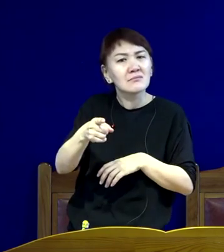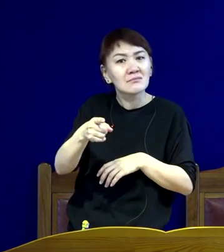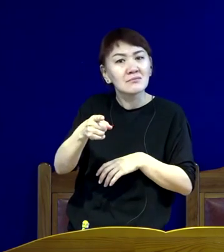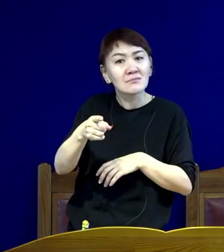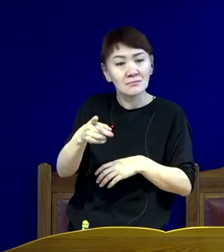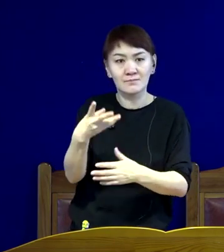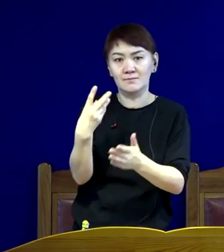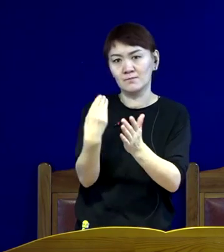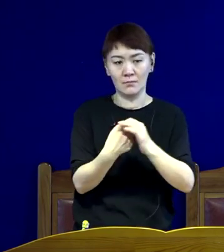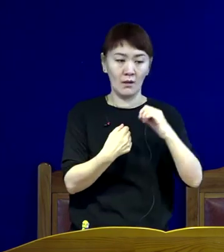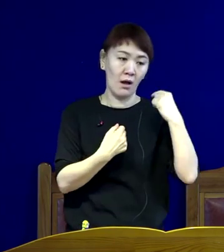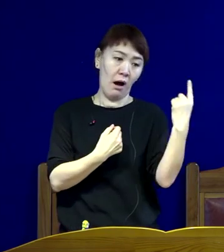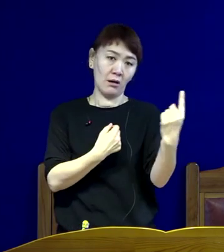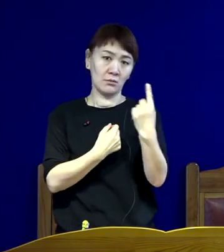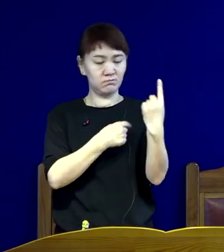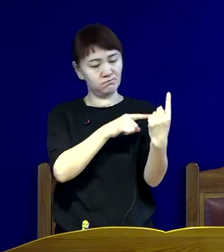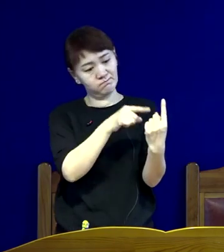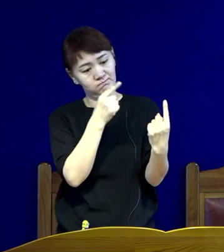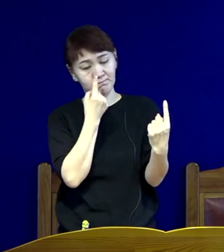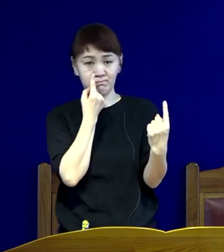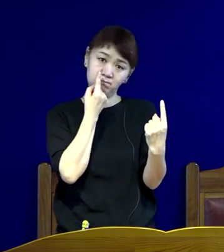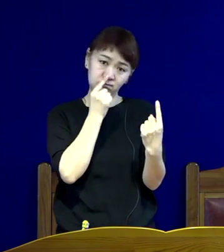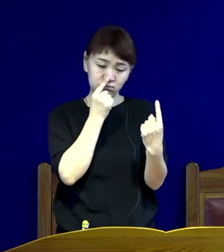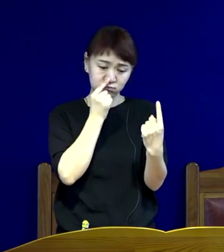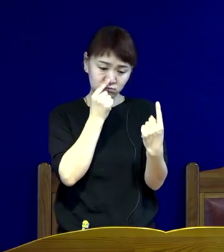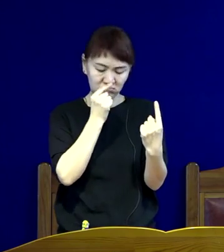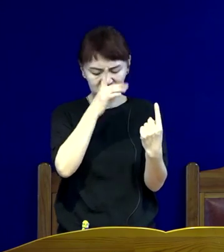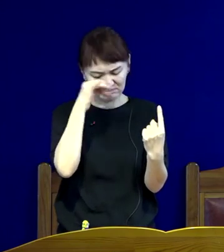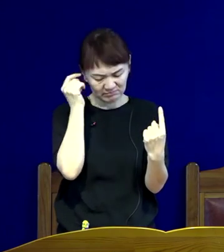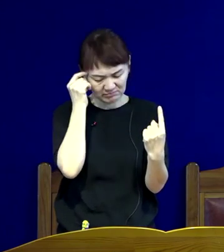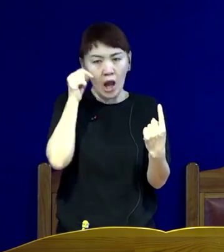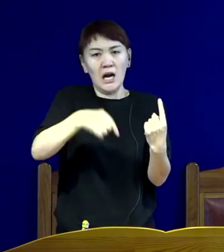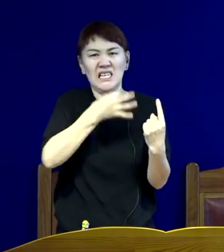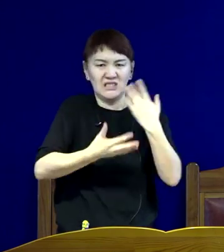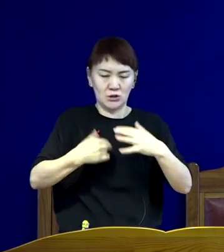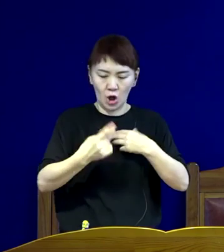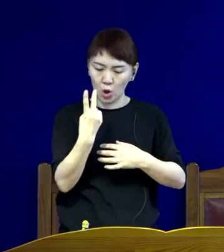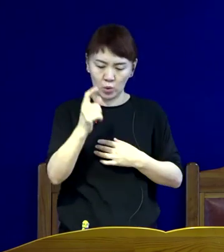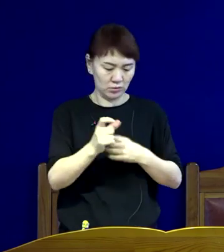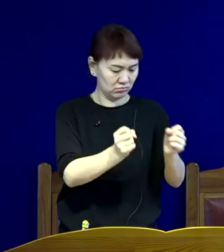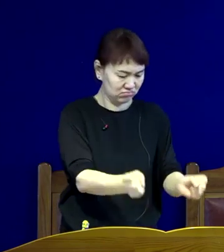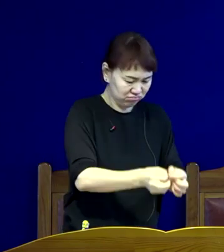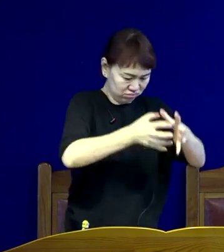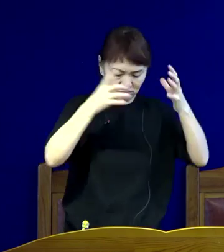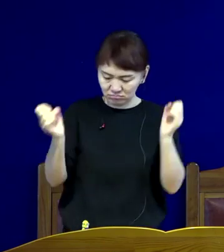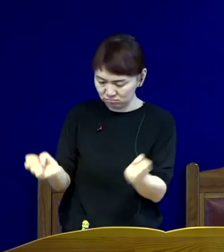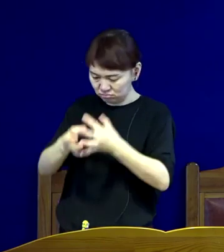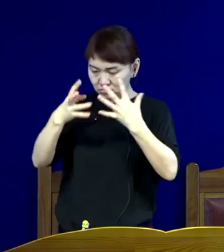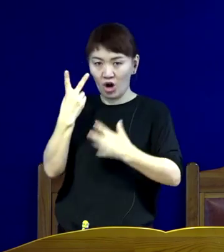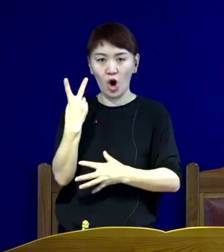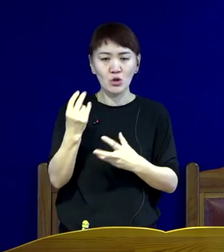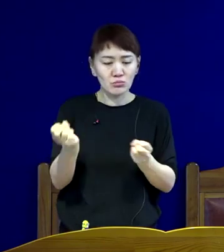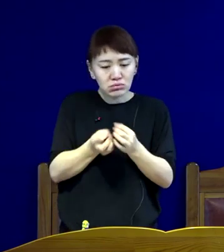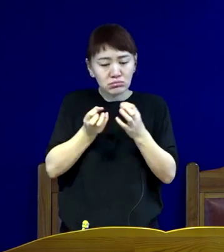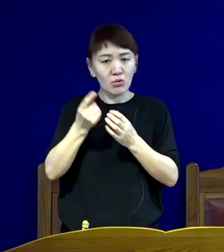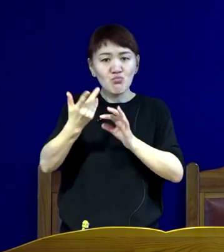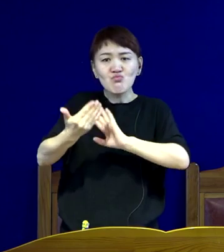ганцаараа байх нь онцгүй байгаа юм бол анхнаас нь хоёр хүнийг шороогоор бүтээгээд хос болгочих болох байсан.